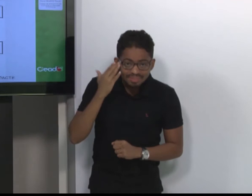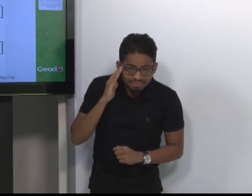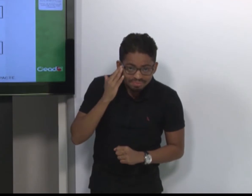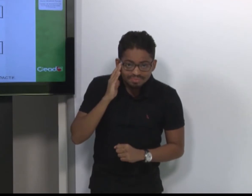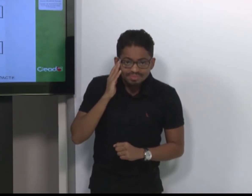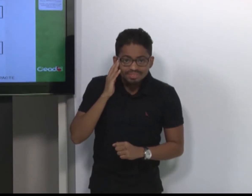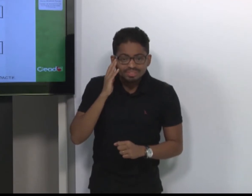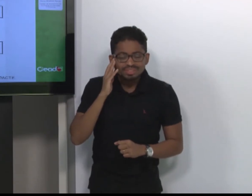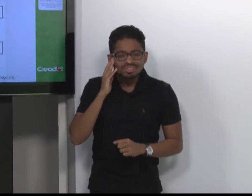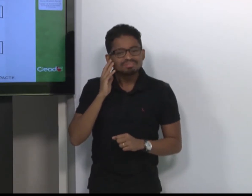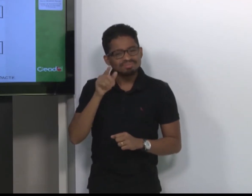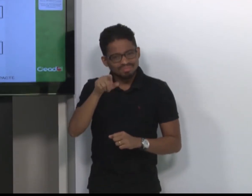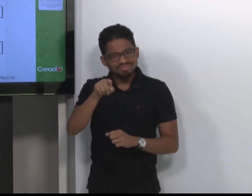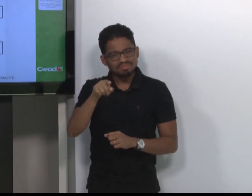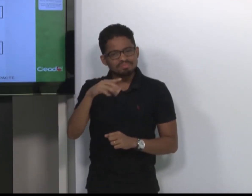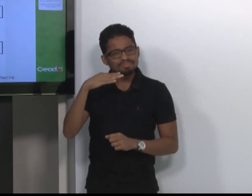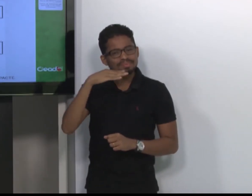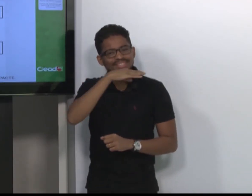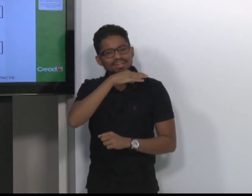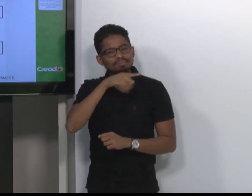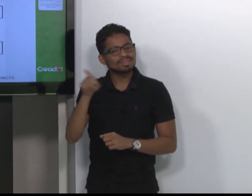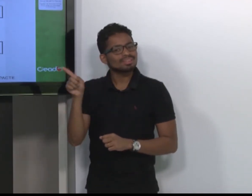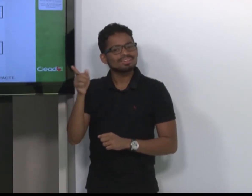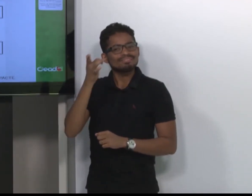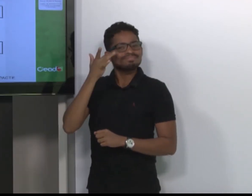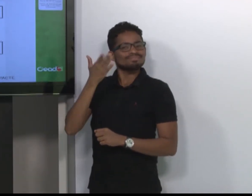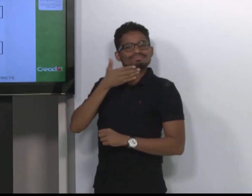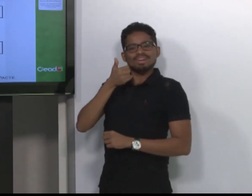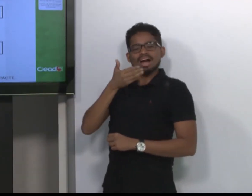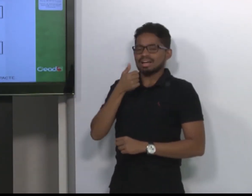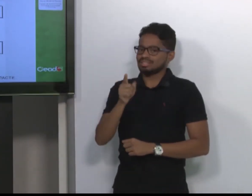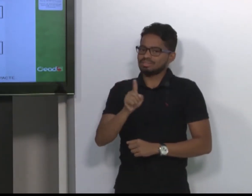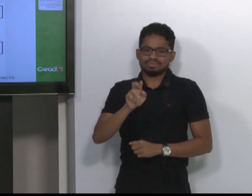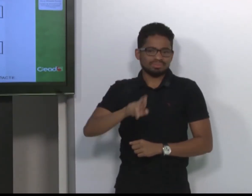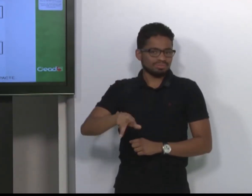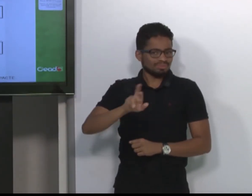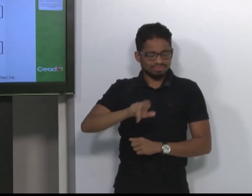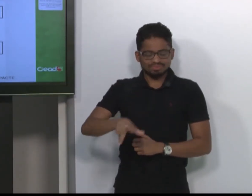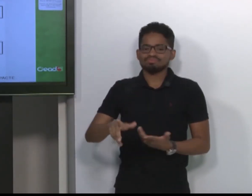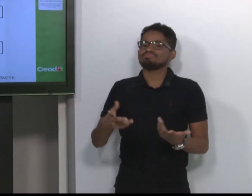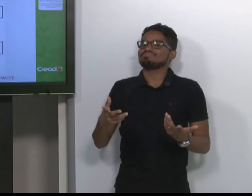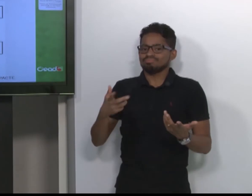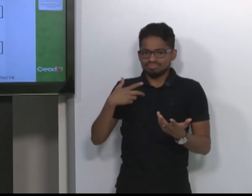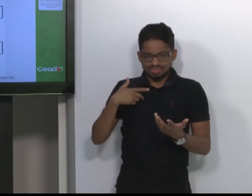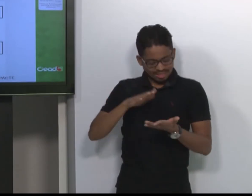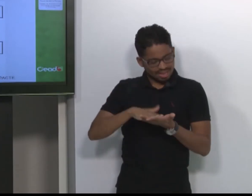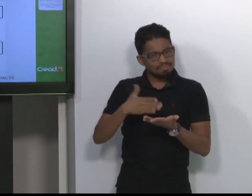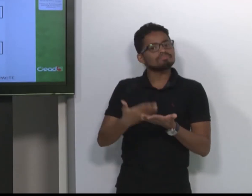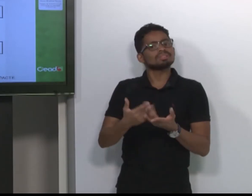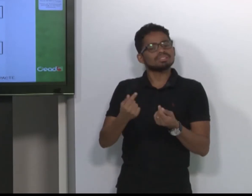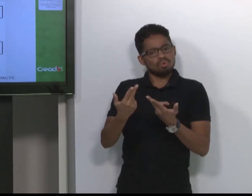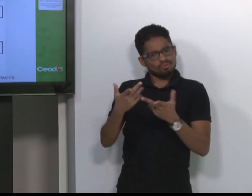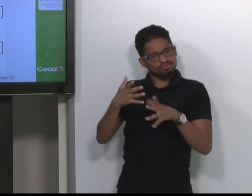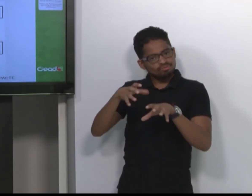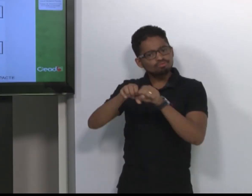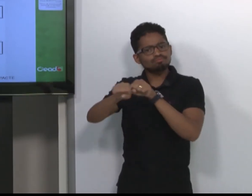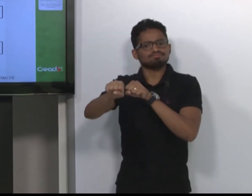Percebam que não é fácil. Atuar como tradutor-intérprete é necessário uma formação,